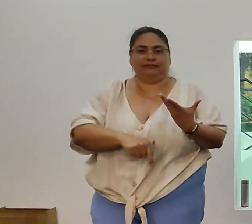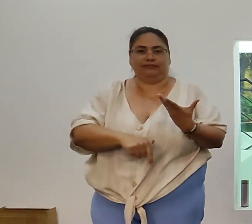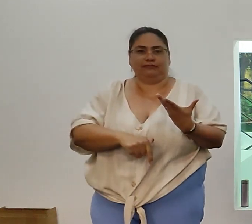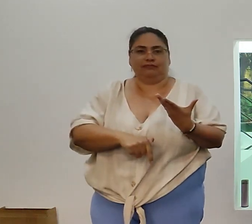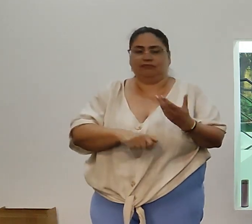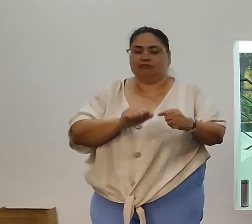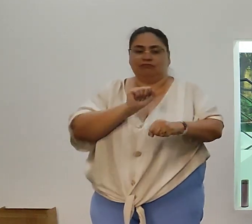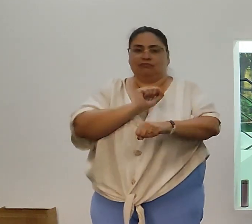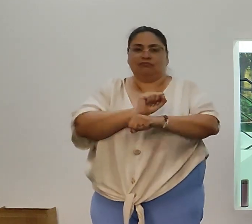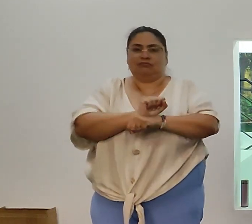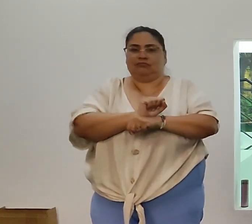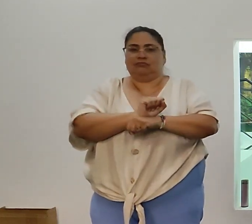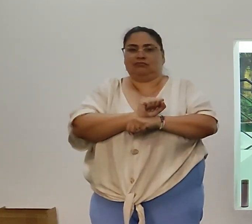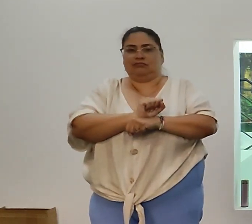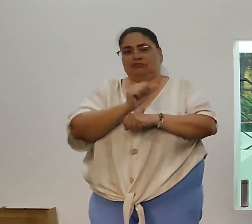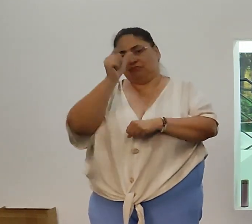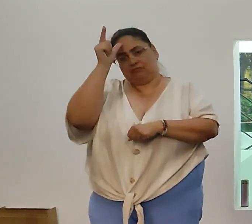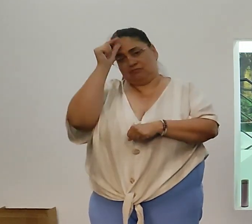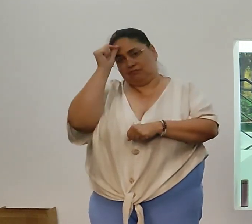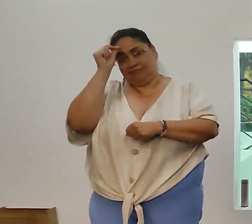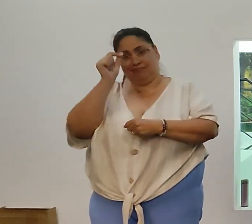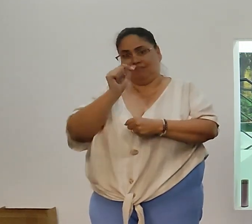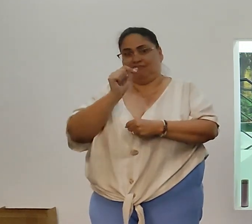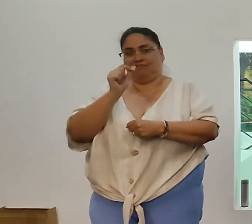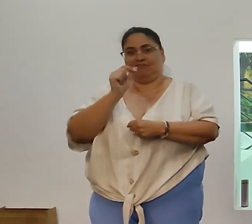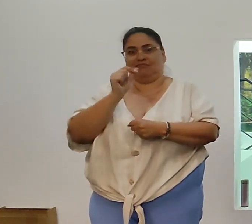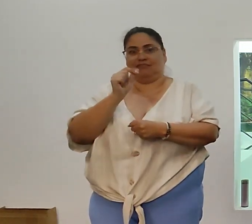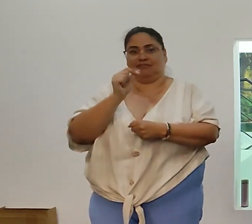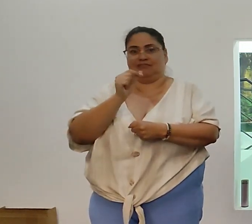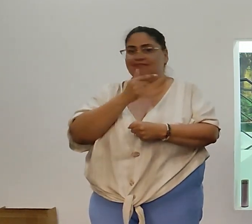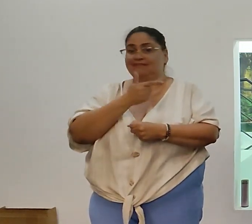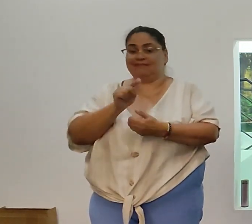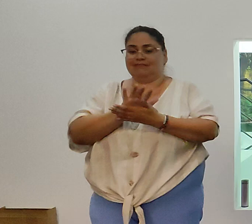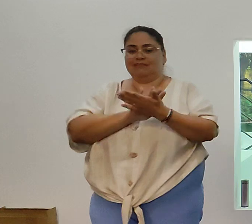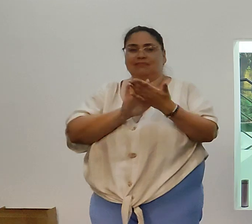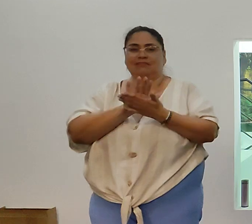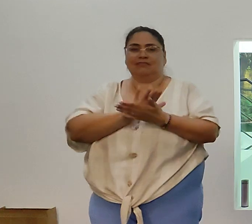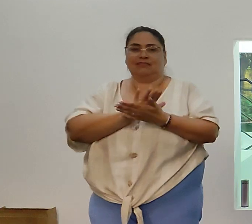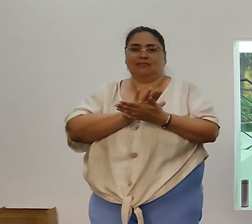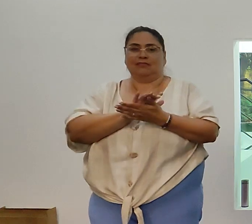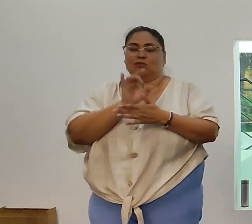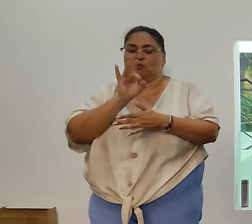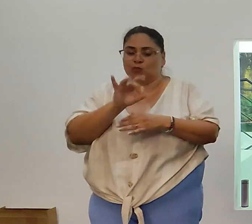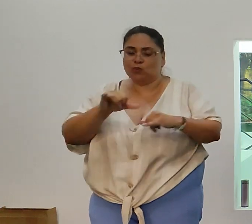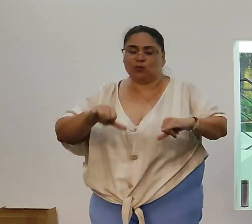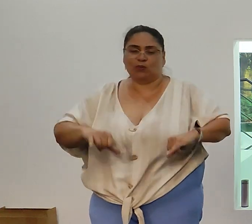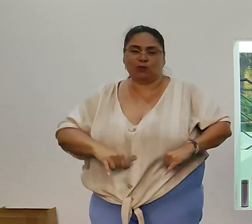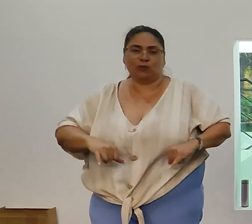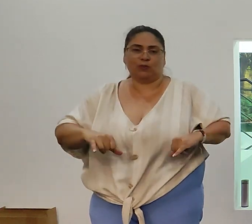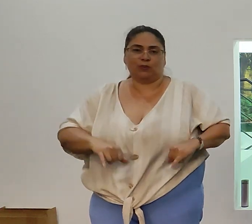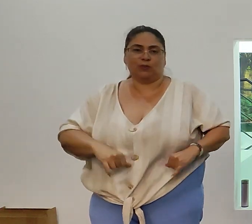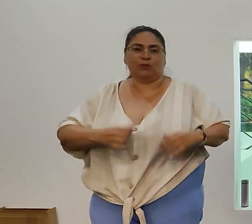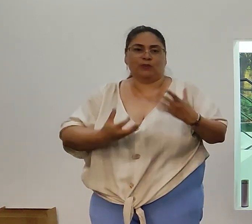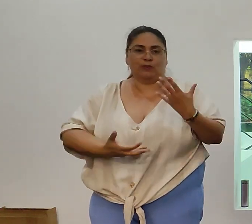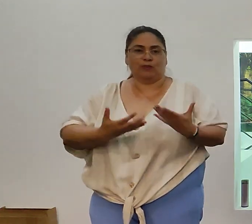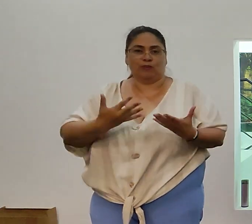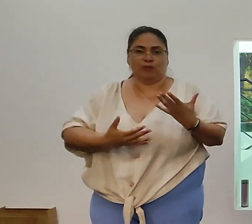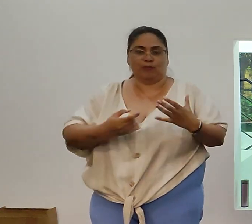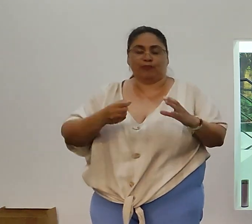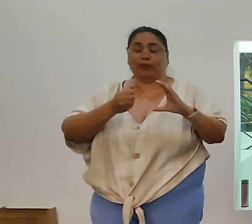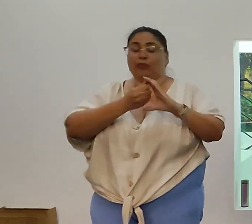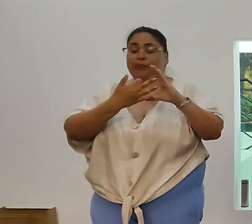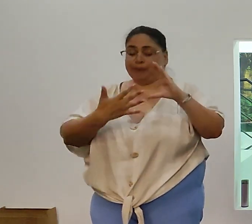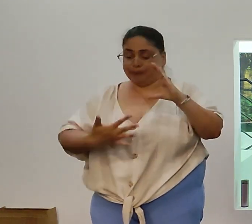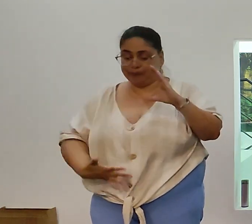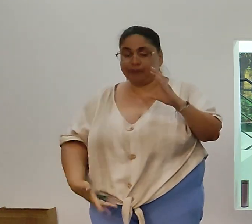terá nenhuma gota de alívio. Nenhuma gota de alívio. O texto também diz que outra